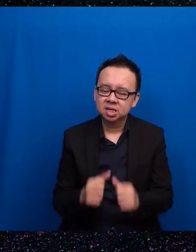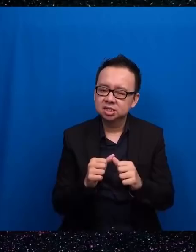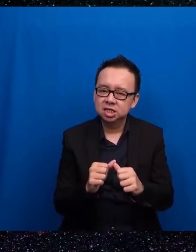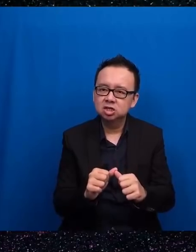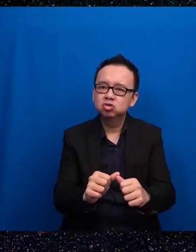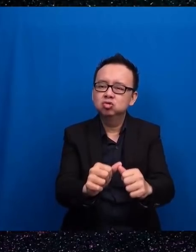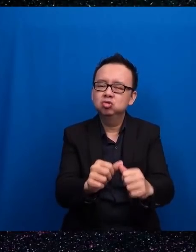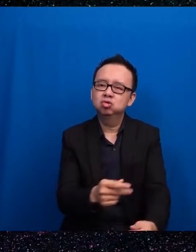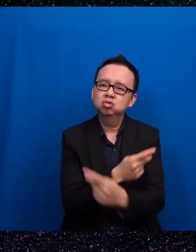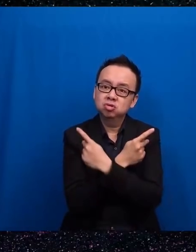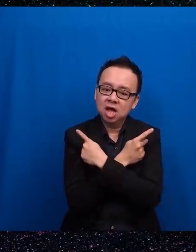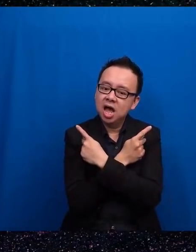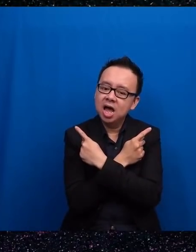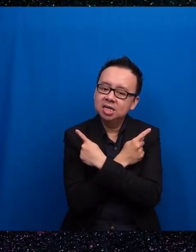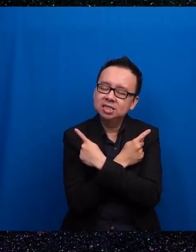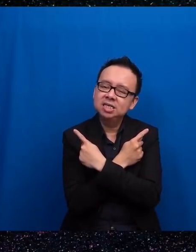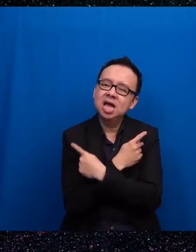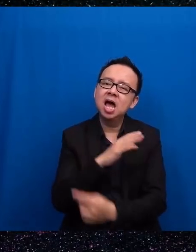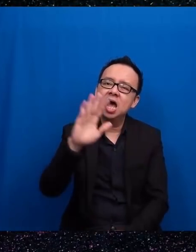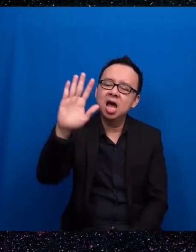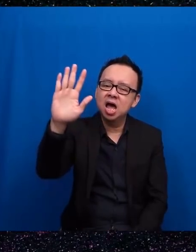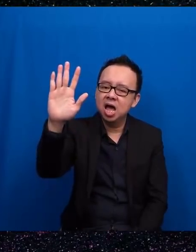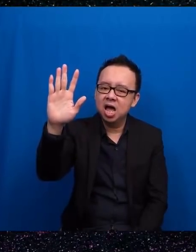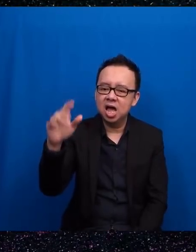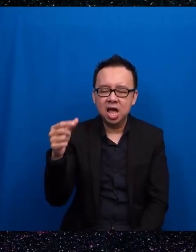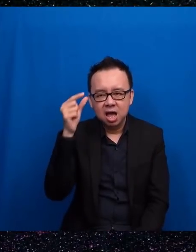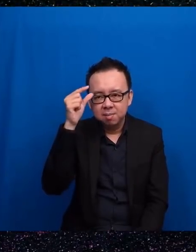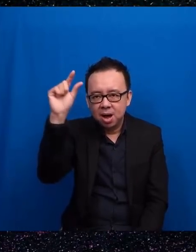sediakan seluruh kasih-Nya